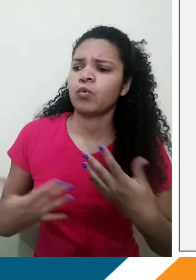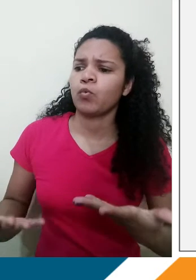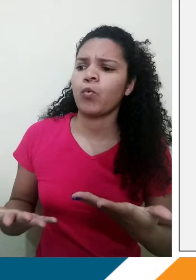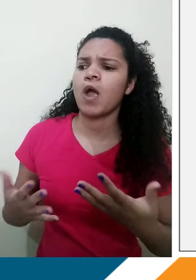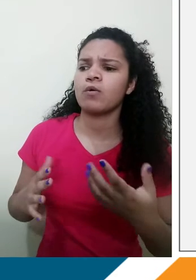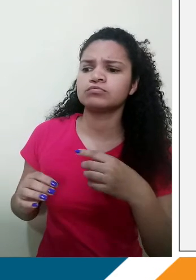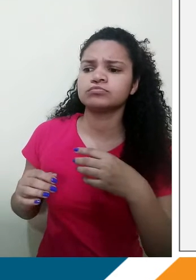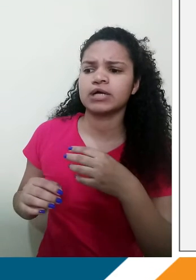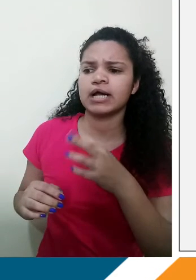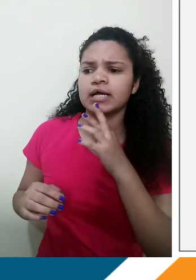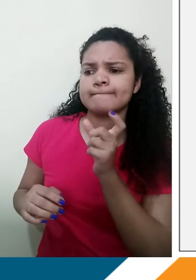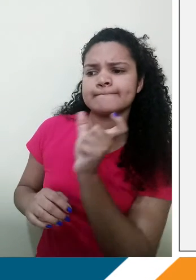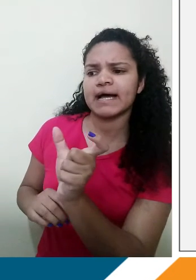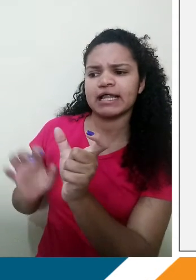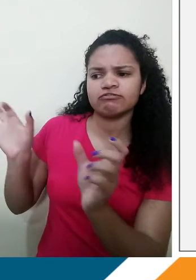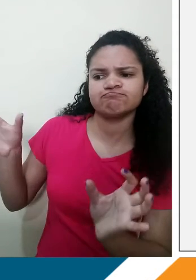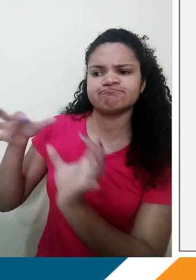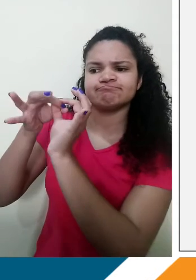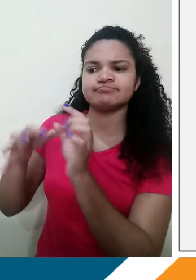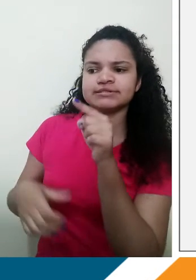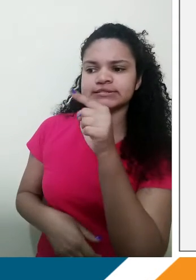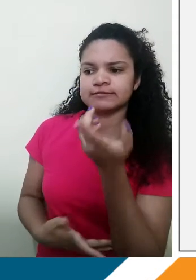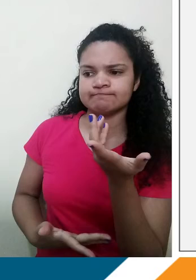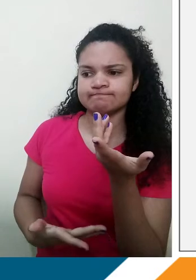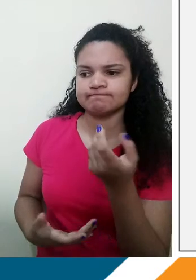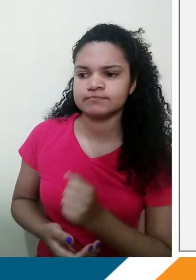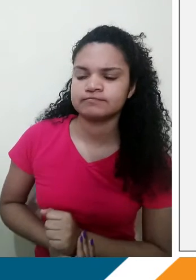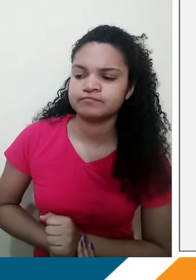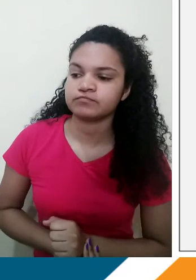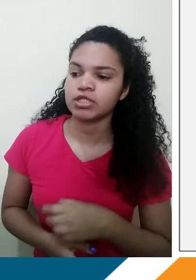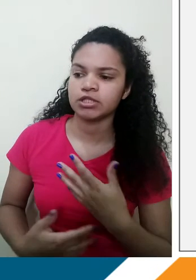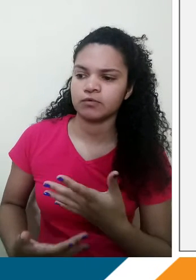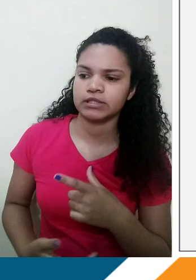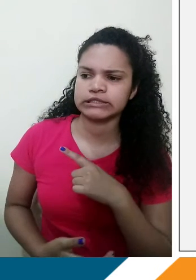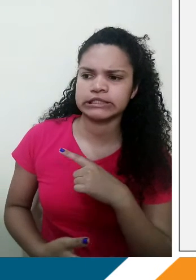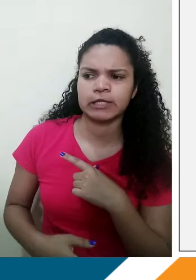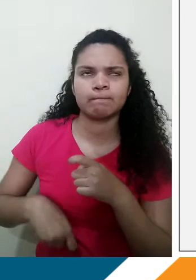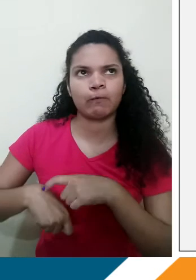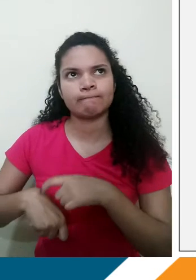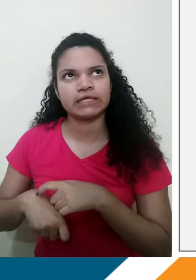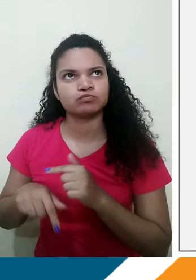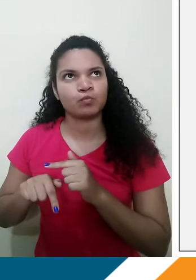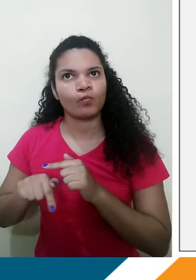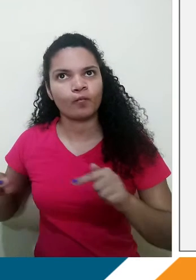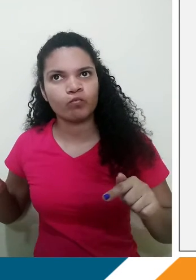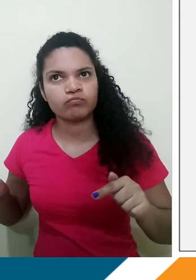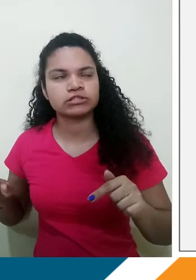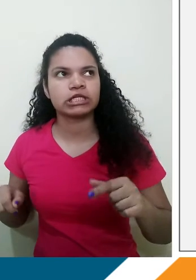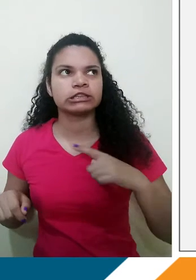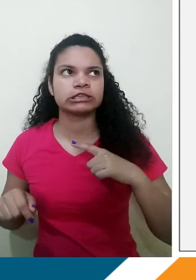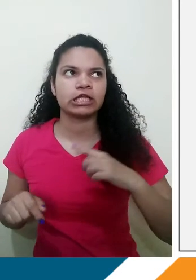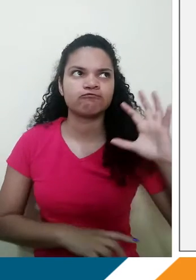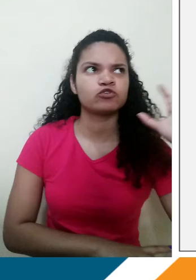de seca, onde ficavam núcleos de florestas isolados e isolavam esses grupos,